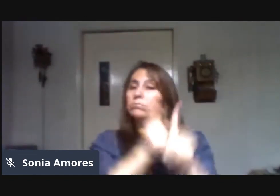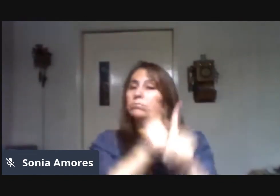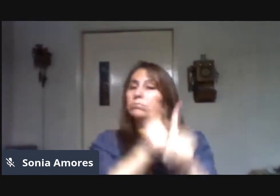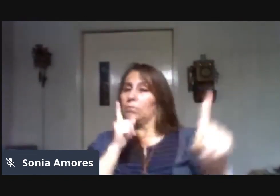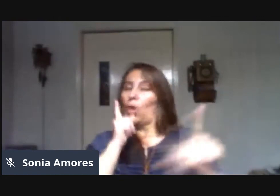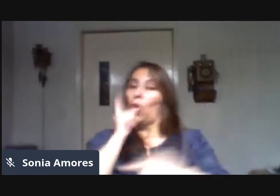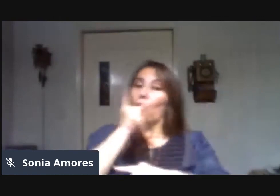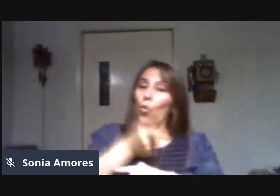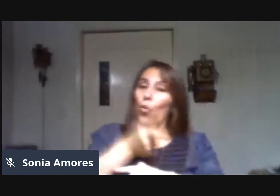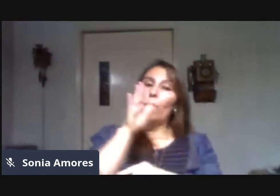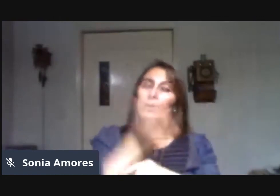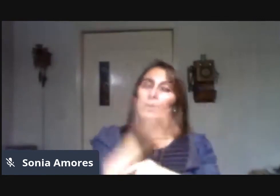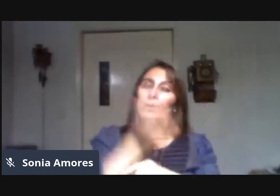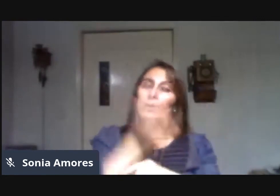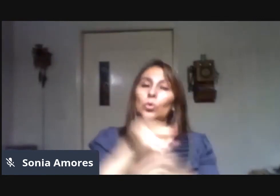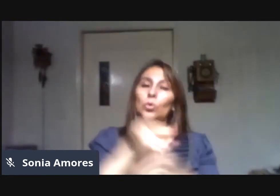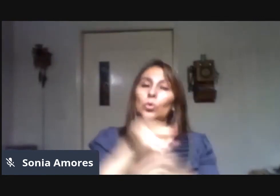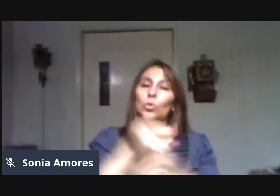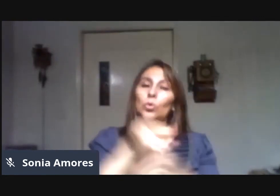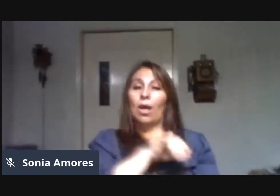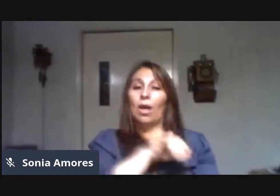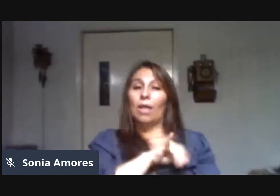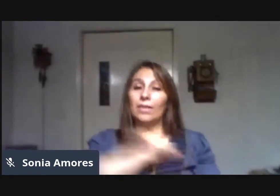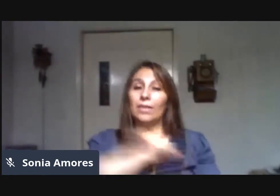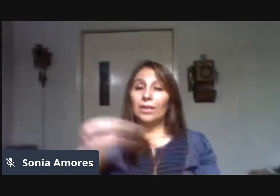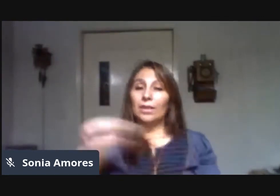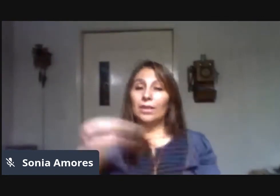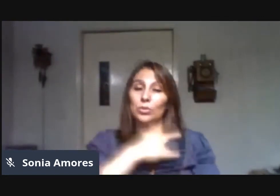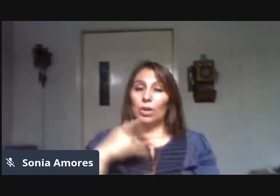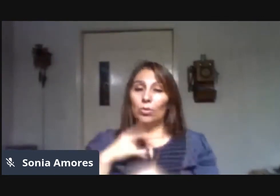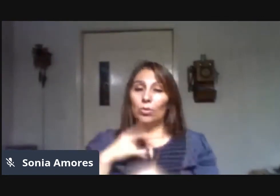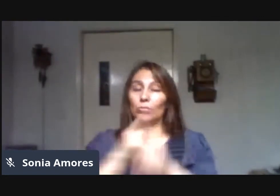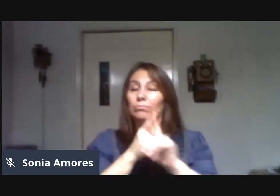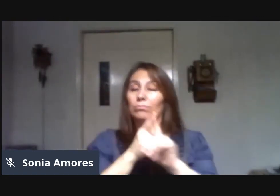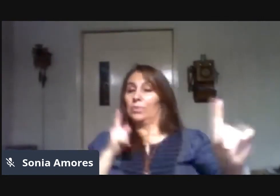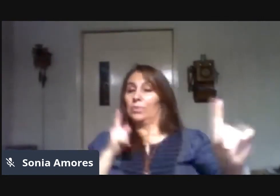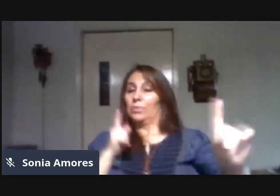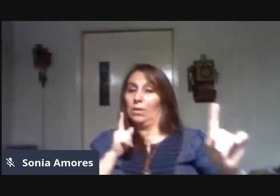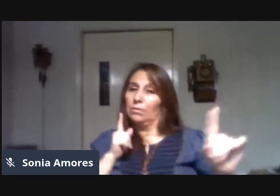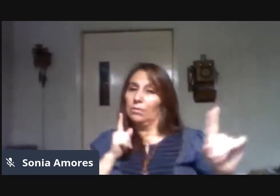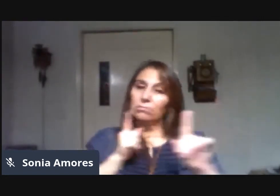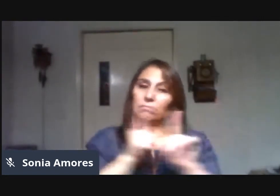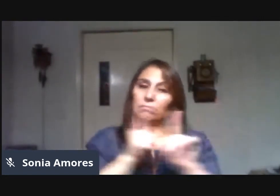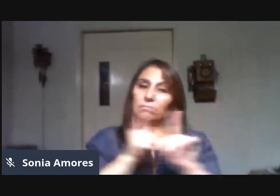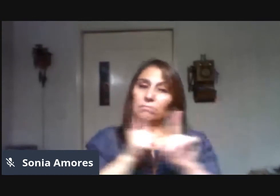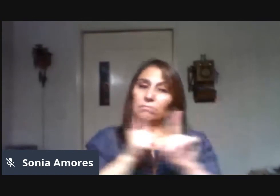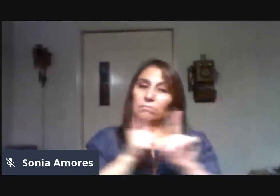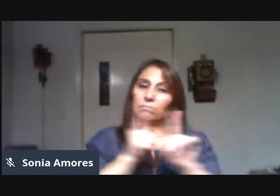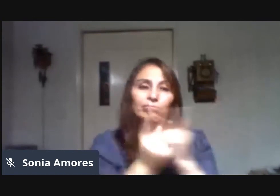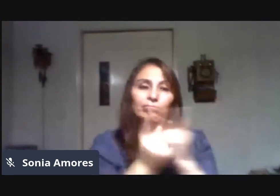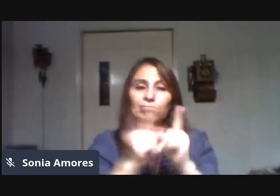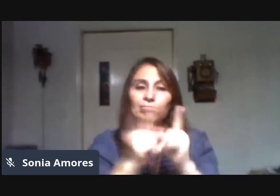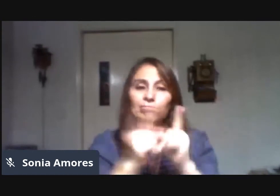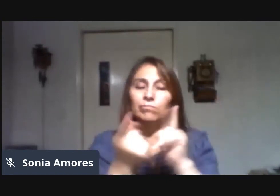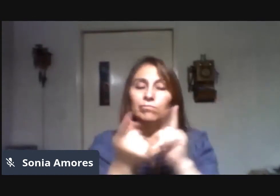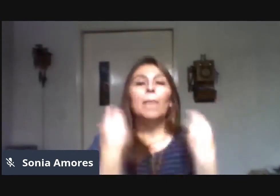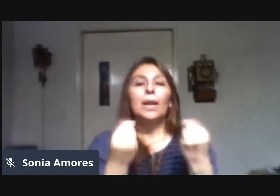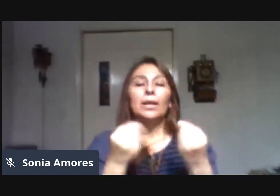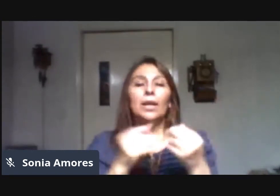la crisis del derecho a la salud nos permita reencontrar otros caminos para seguir